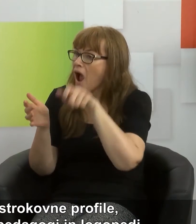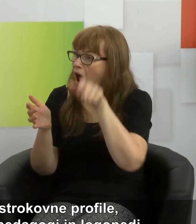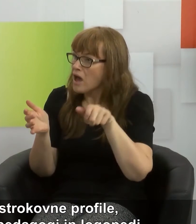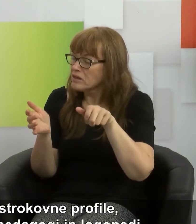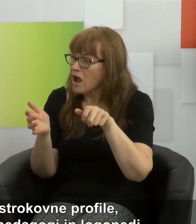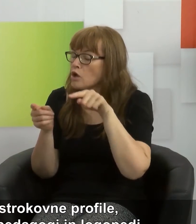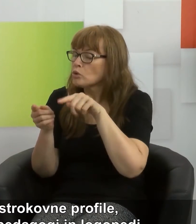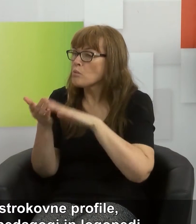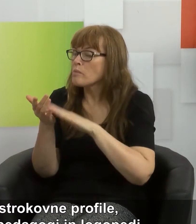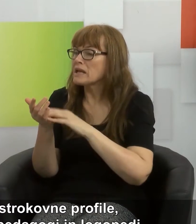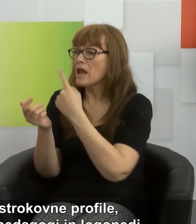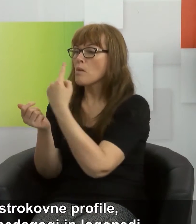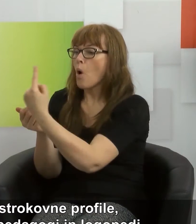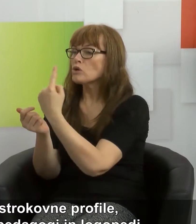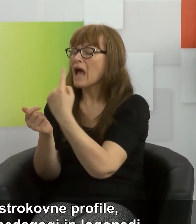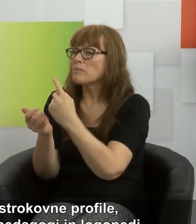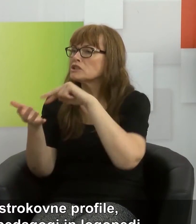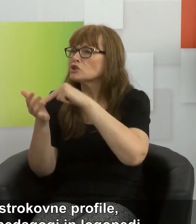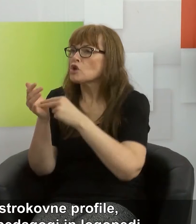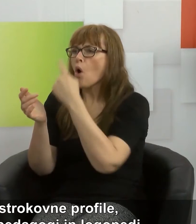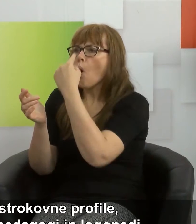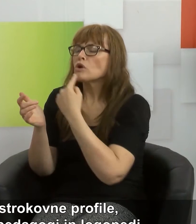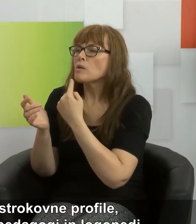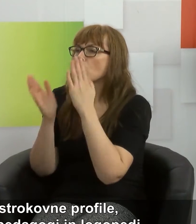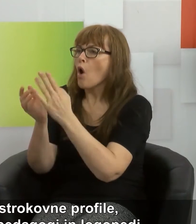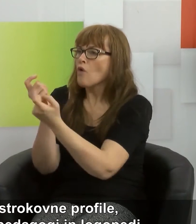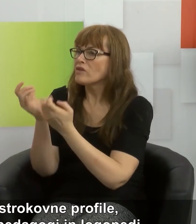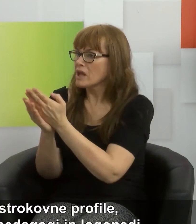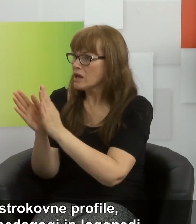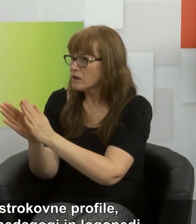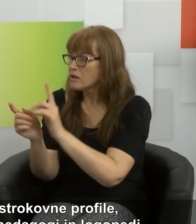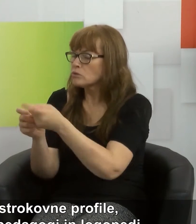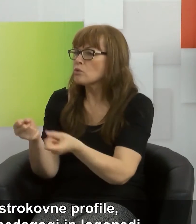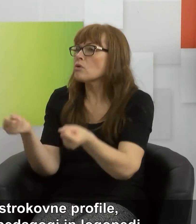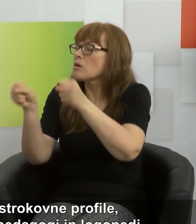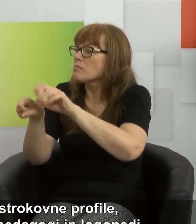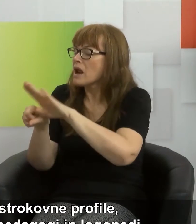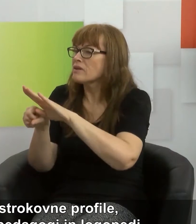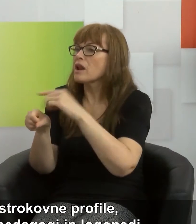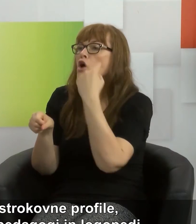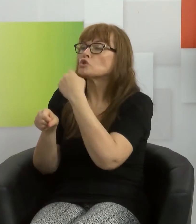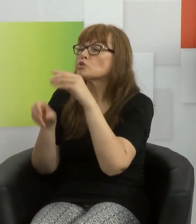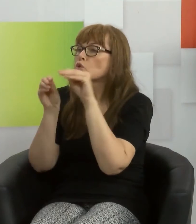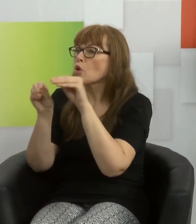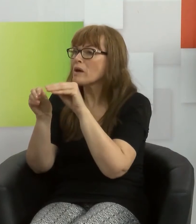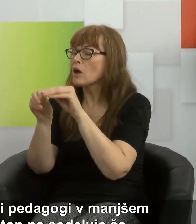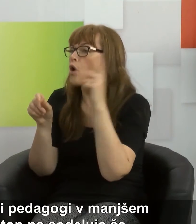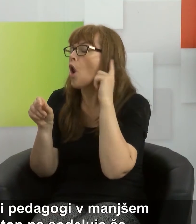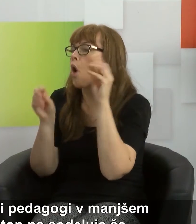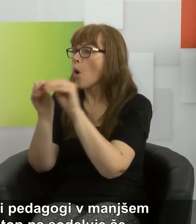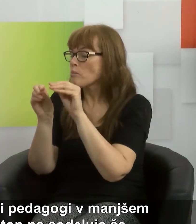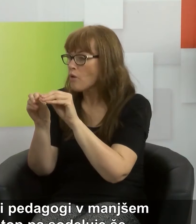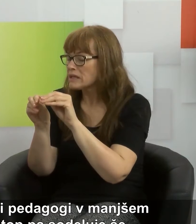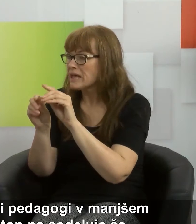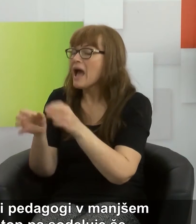posamezne strokovne profile, kjer prevladujejo surdopedagogi in logopedi,